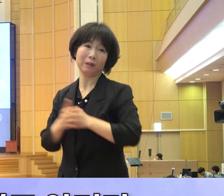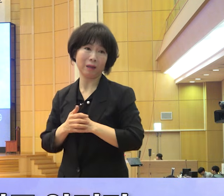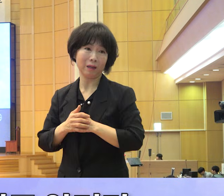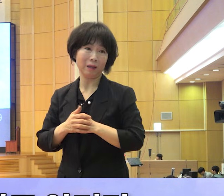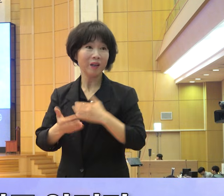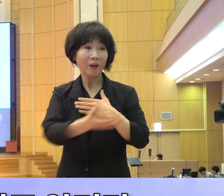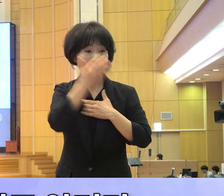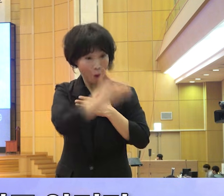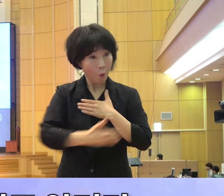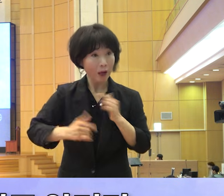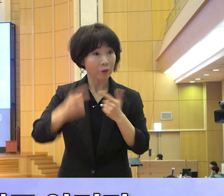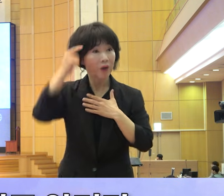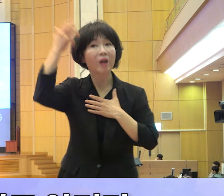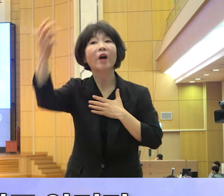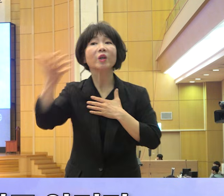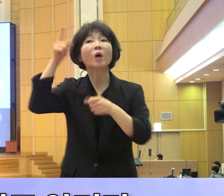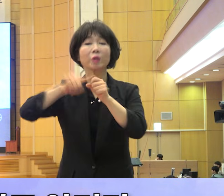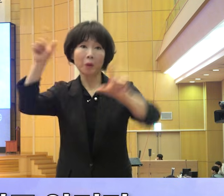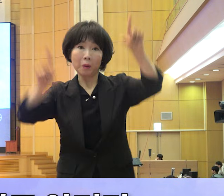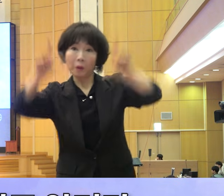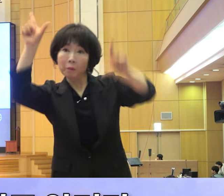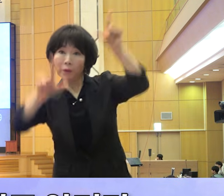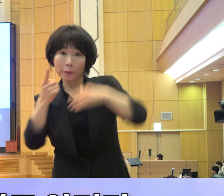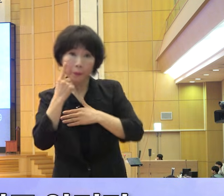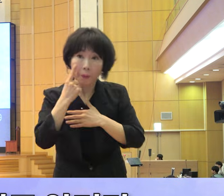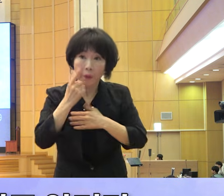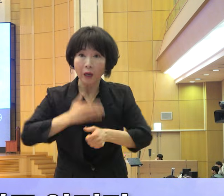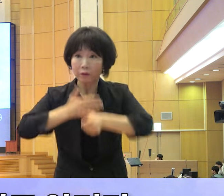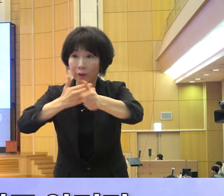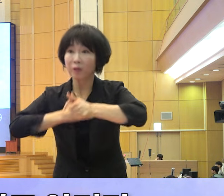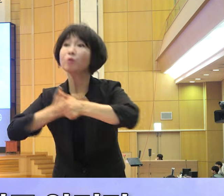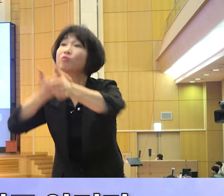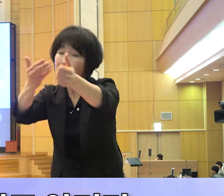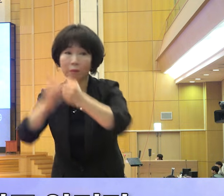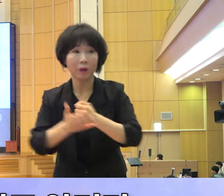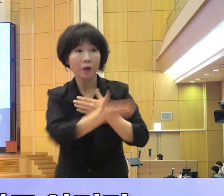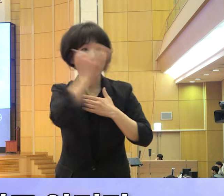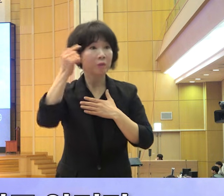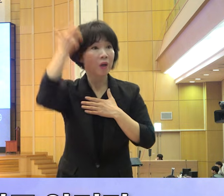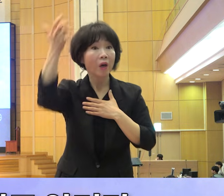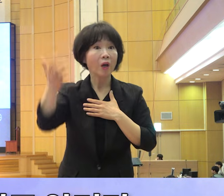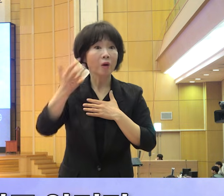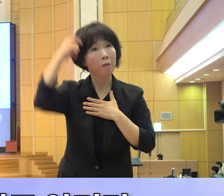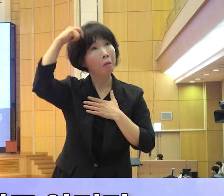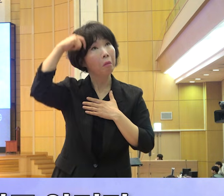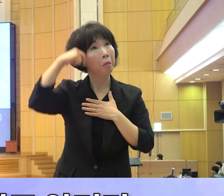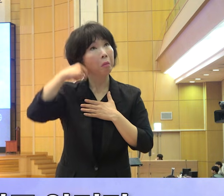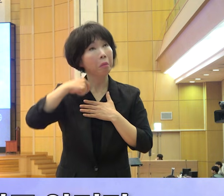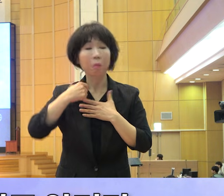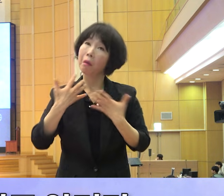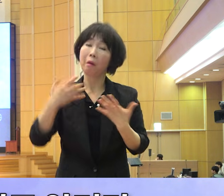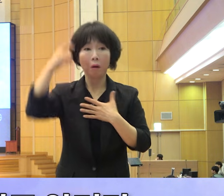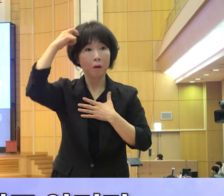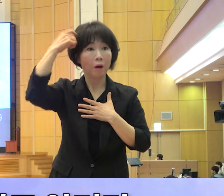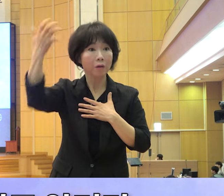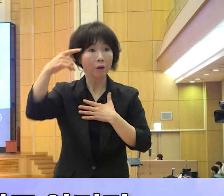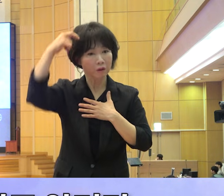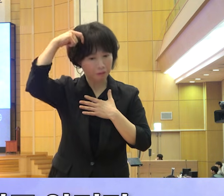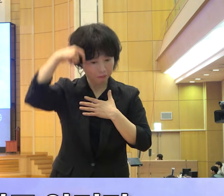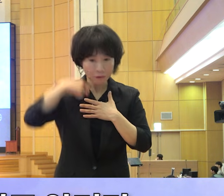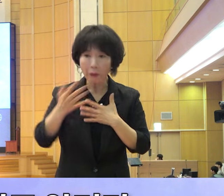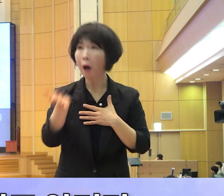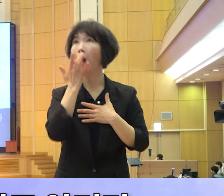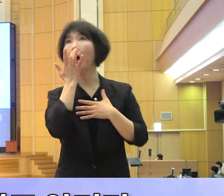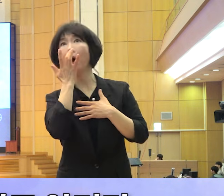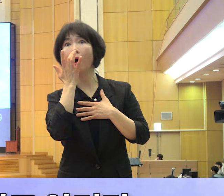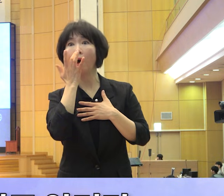영적 모습을 주님이 말씀해 주고 있는 거야. 그러니까 영적으로 감각이 없으니까 육신적으로